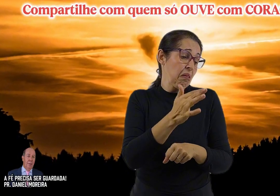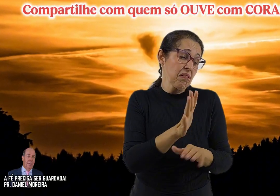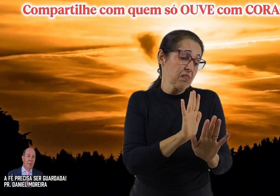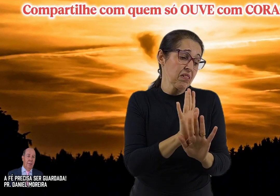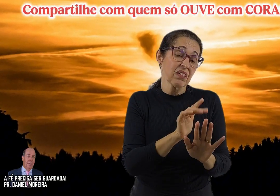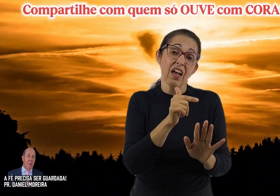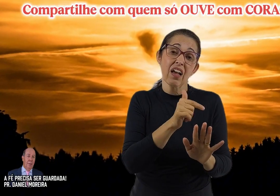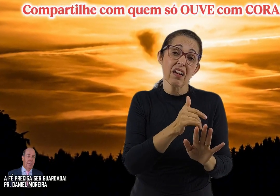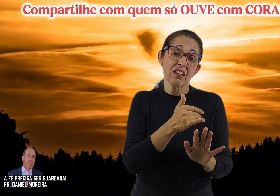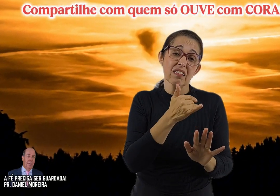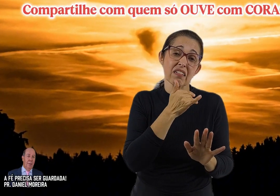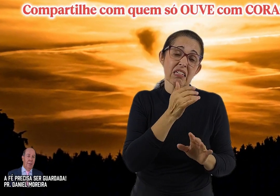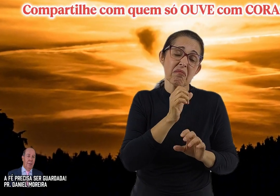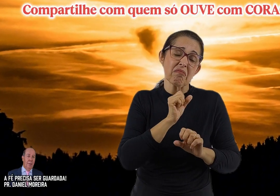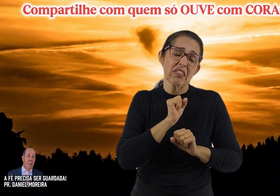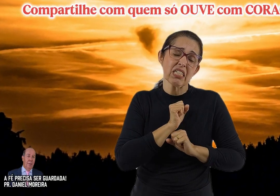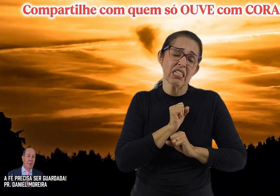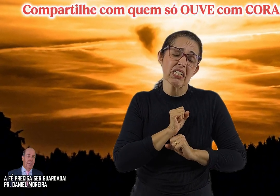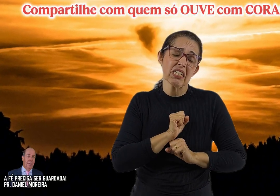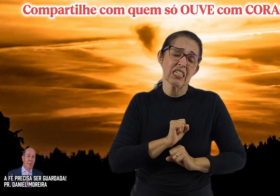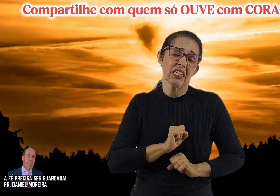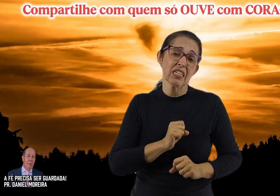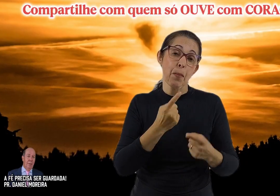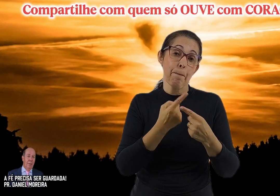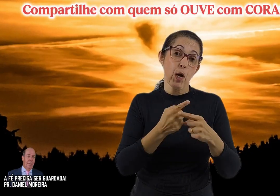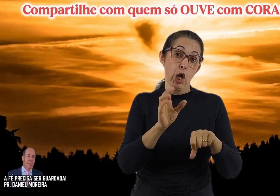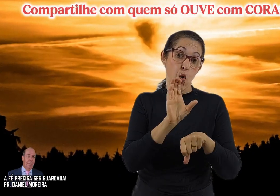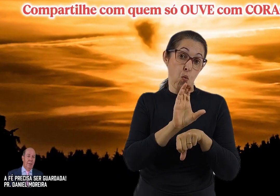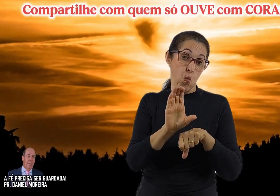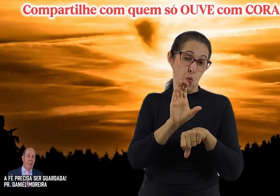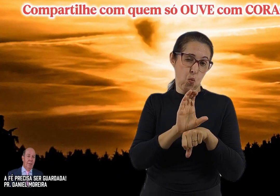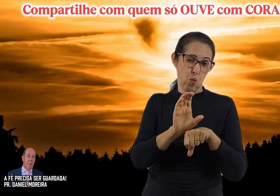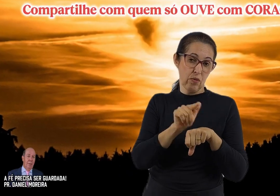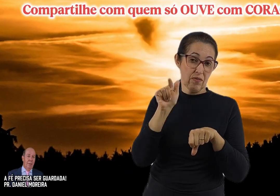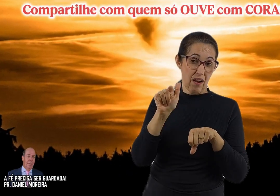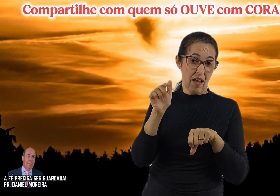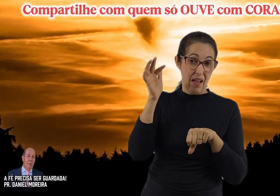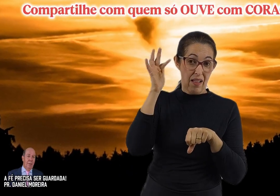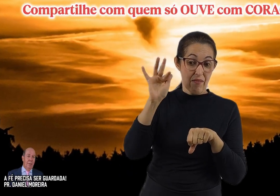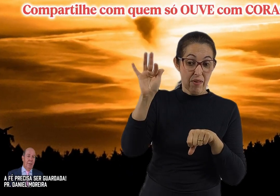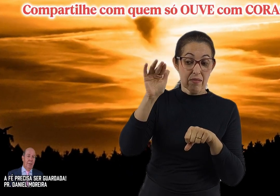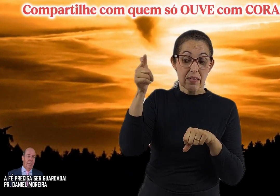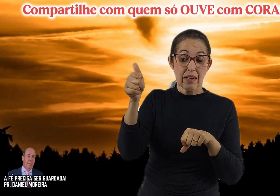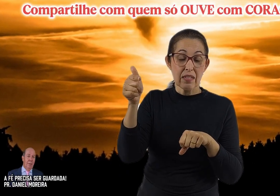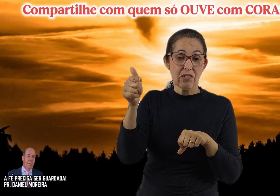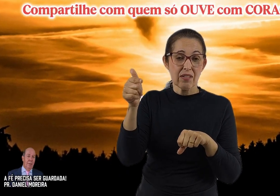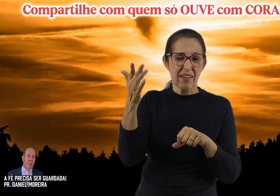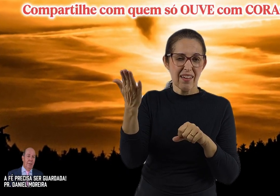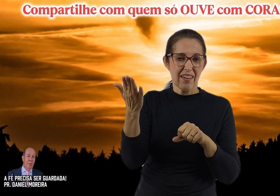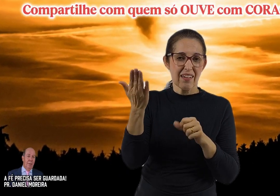Ela está frustrada em relação ao curso que ela está fazendo na faculdade.